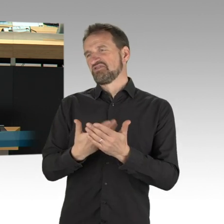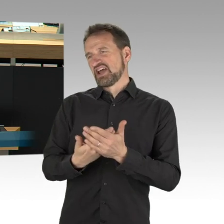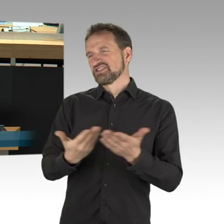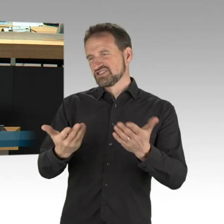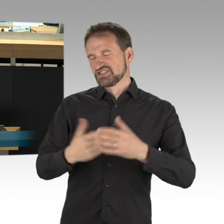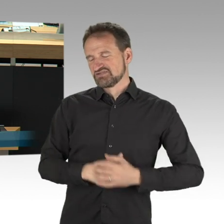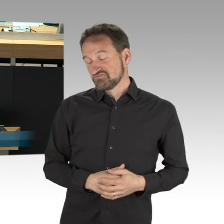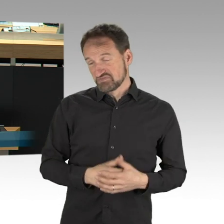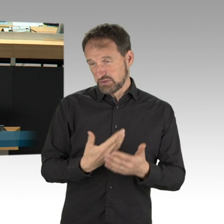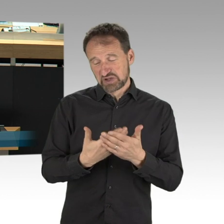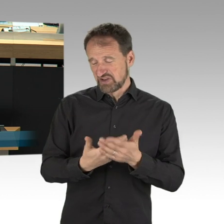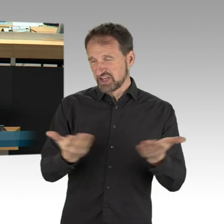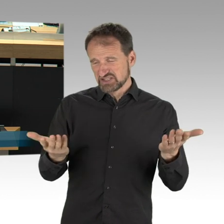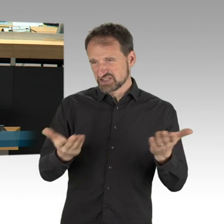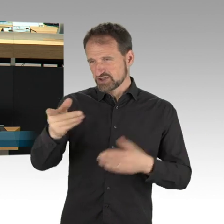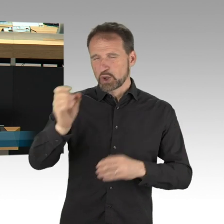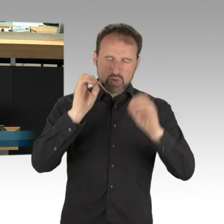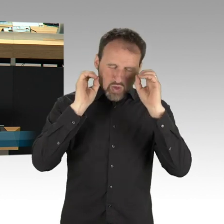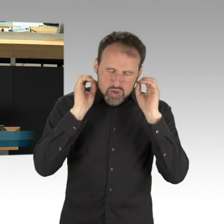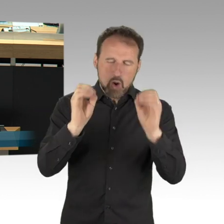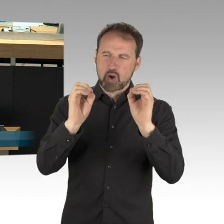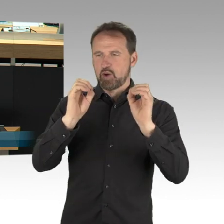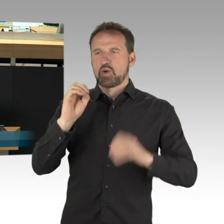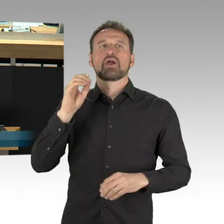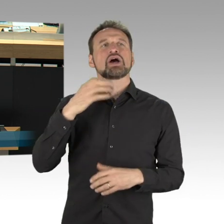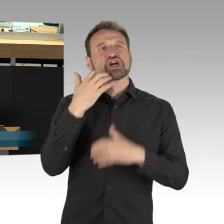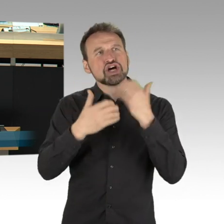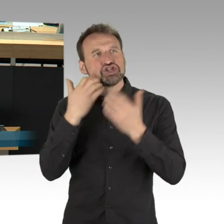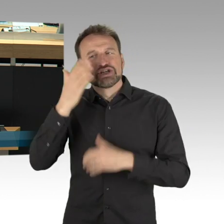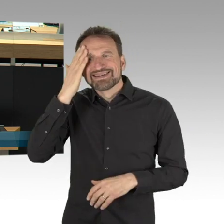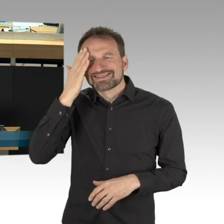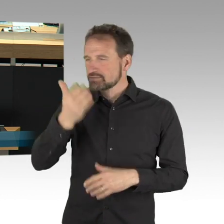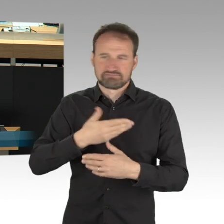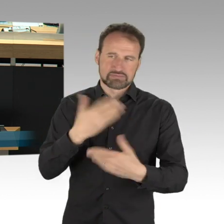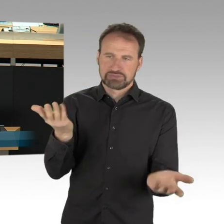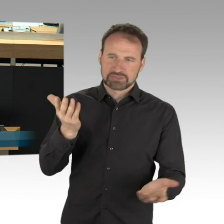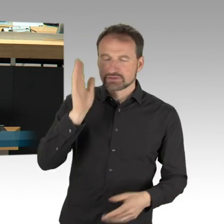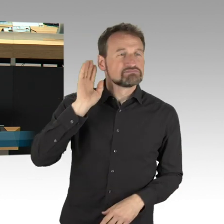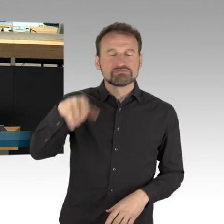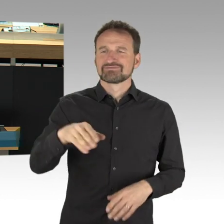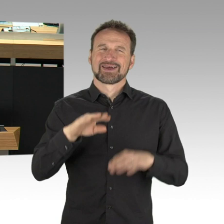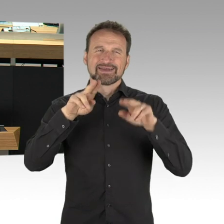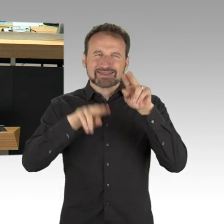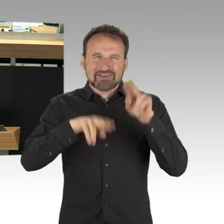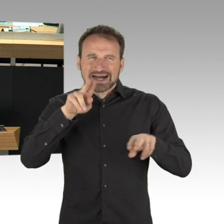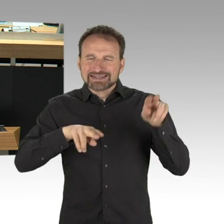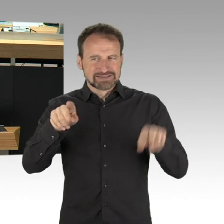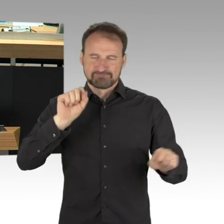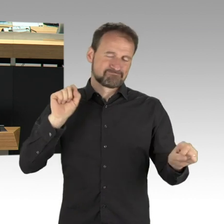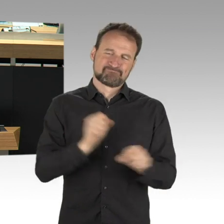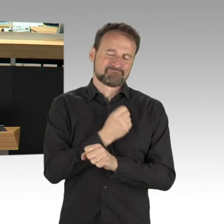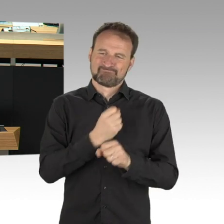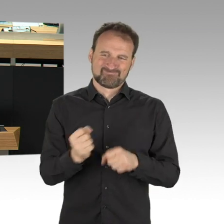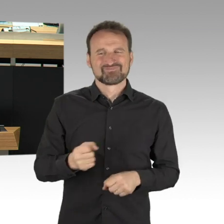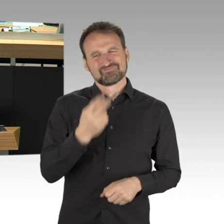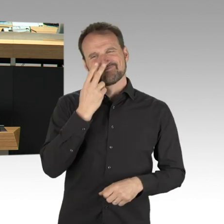Sie beweisen es einmal mehr, dass Sie null Geschichtskenntnis haben, dass Sie nicht differenzieren können, ja, dass Sie offensichtlich auf dem